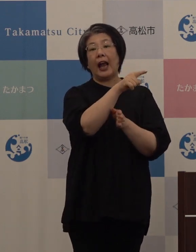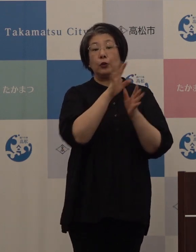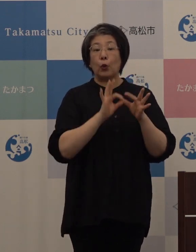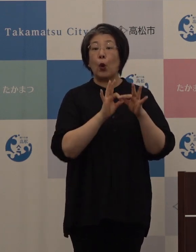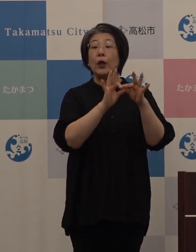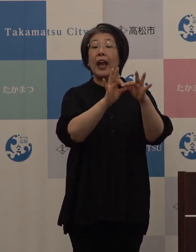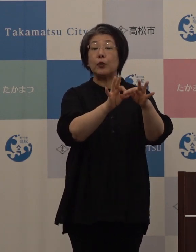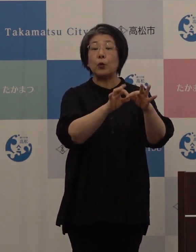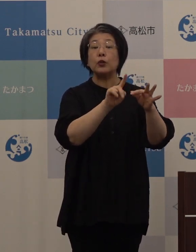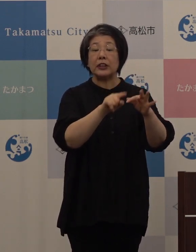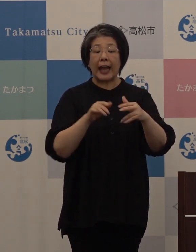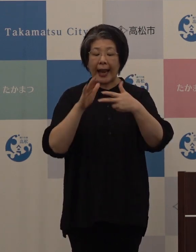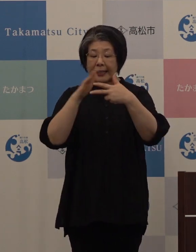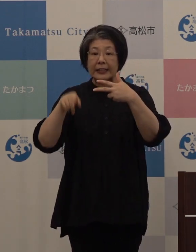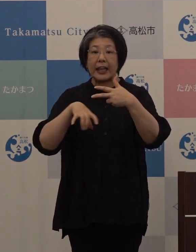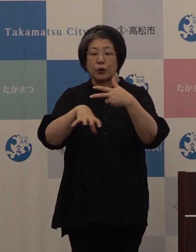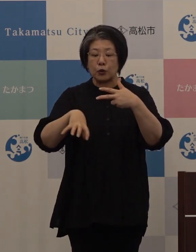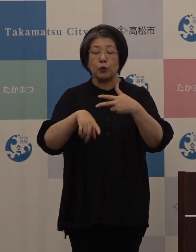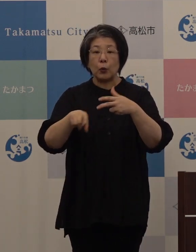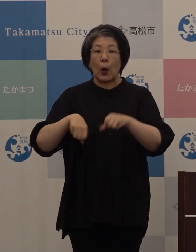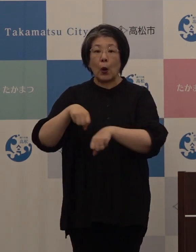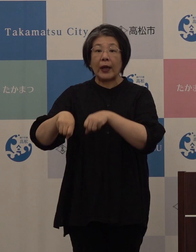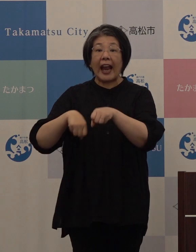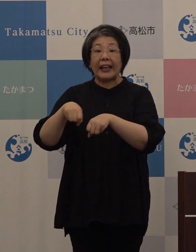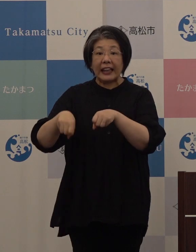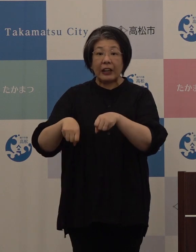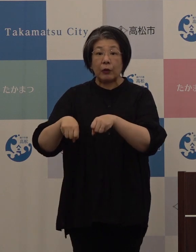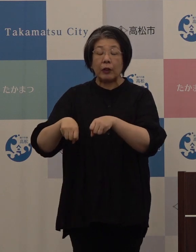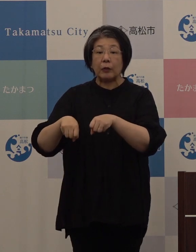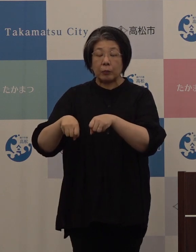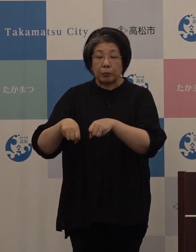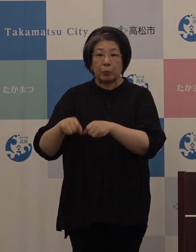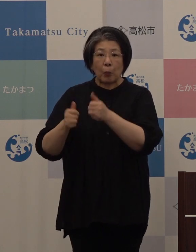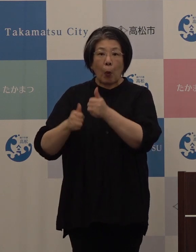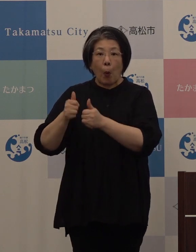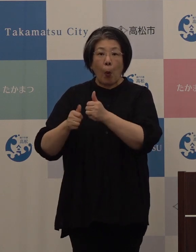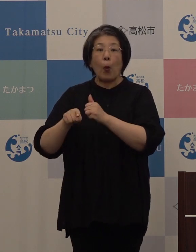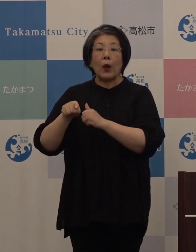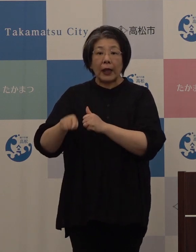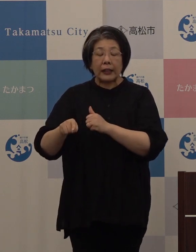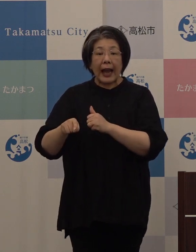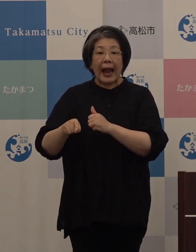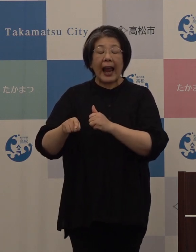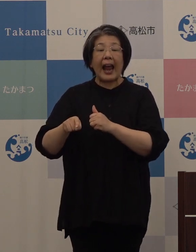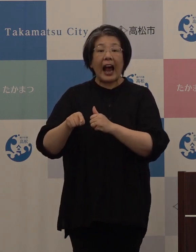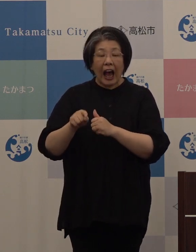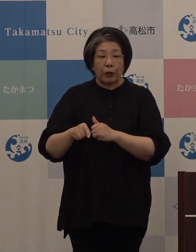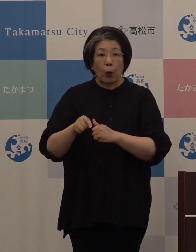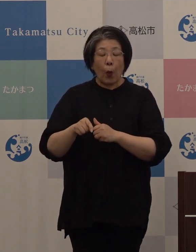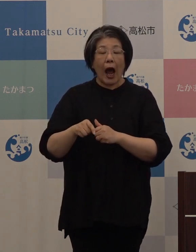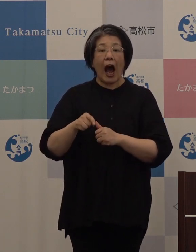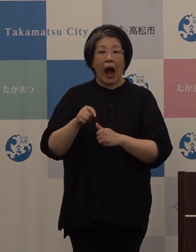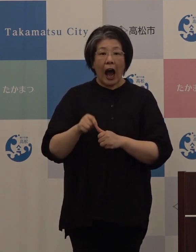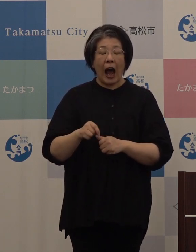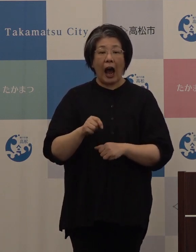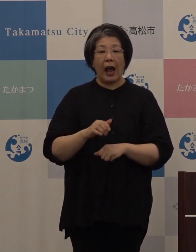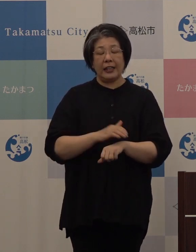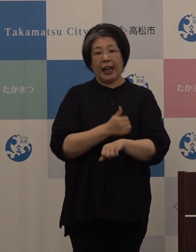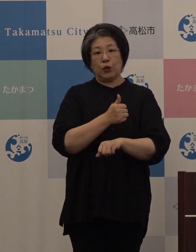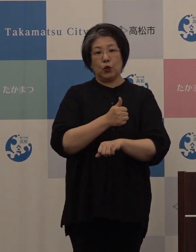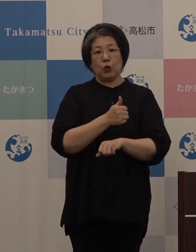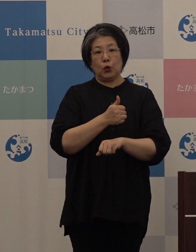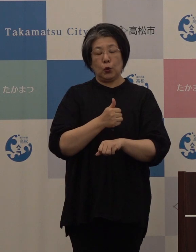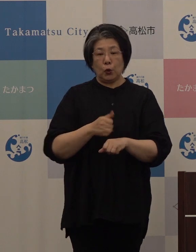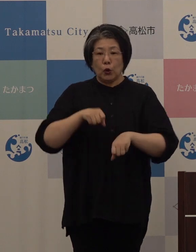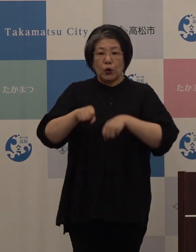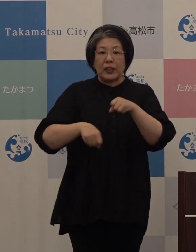ら、施設としては、競輪を最低限やりながら、アマチュアの自転車競技等も含めてサイクルスポーツの